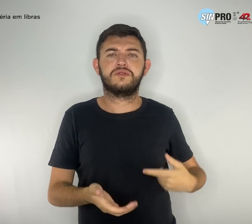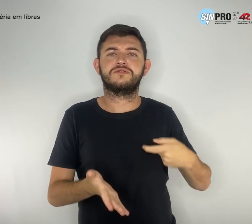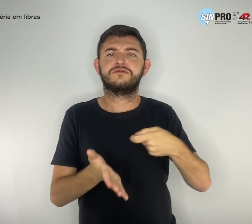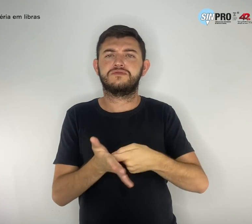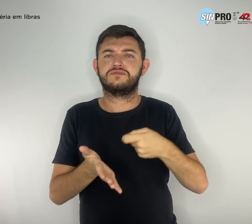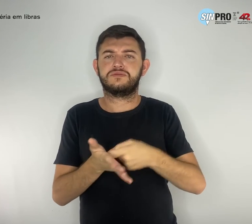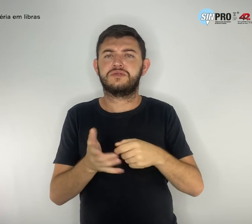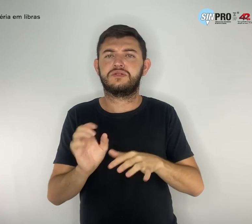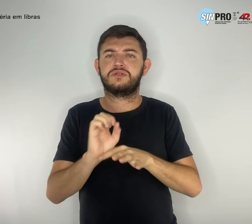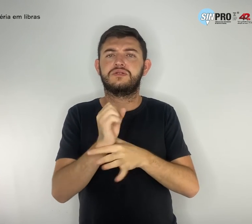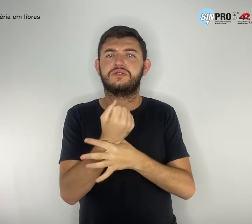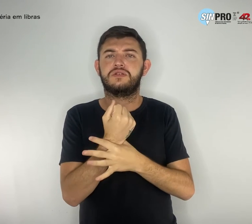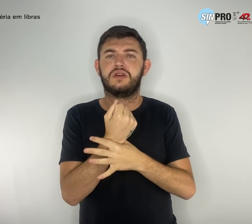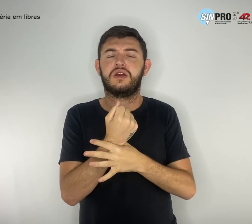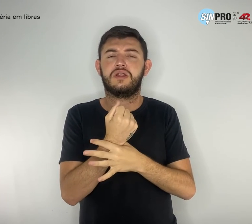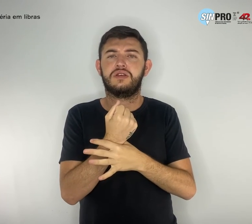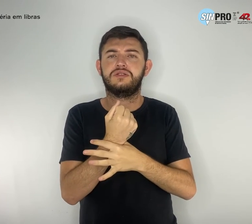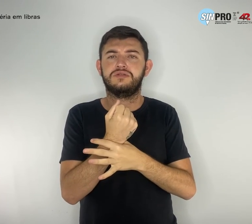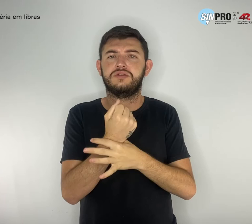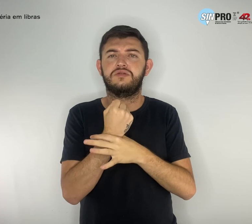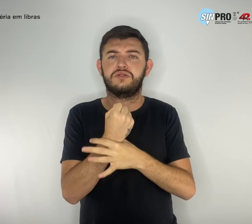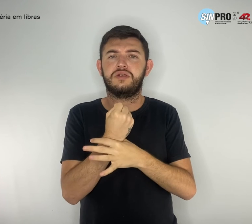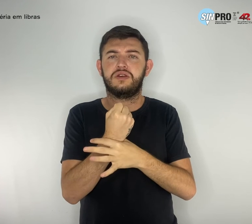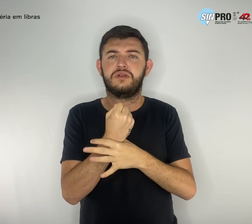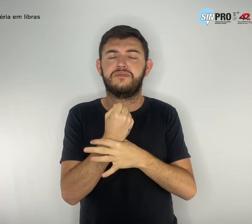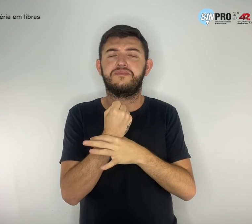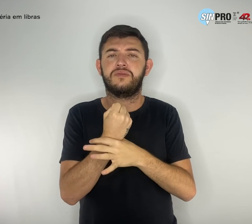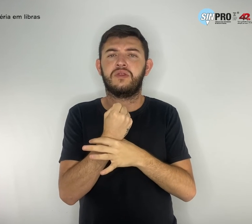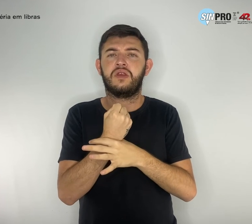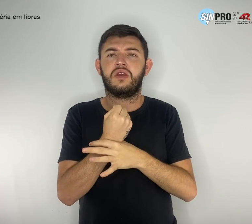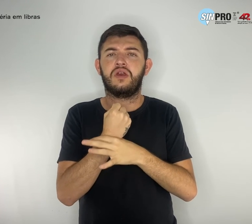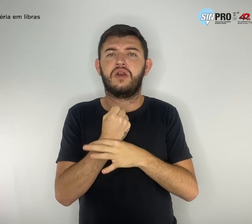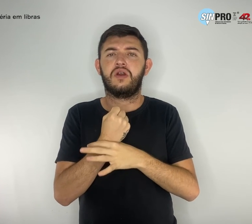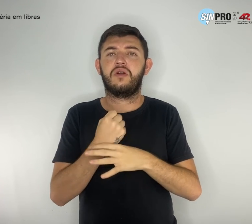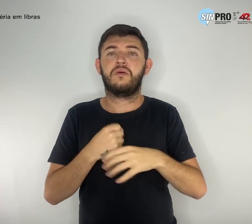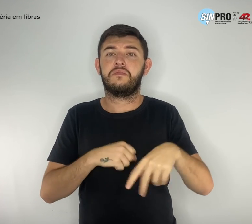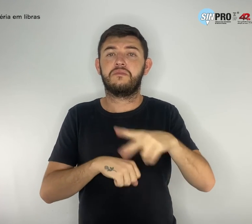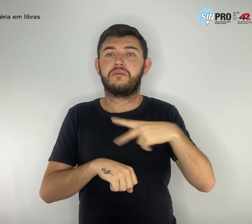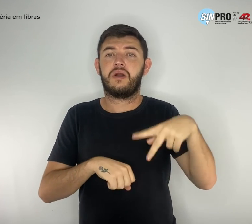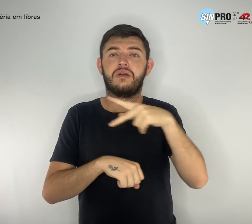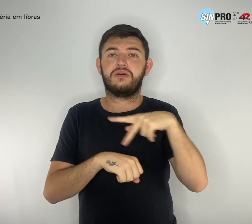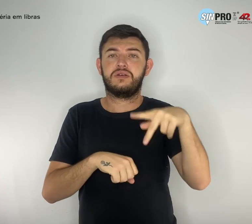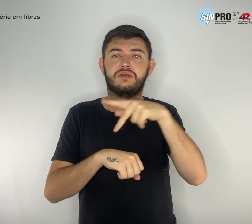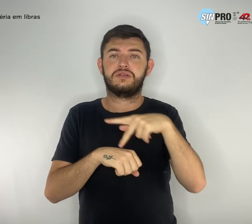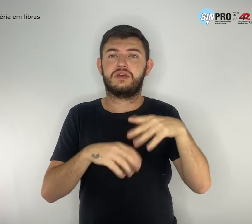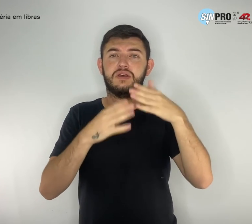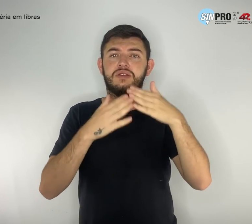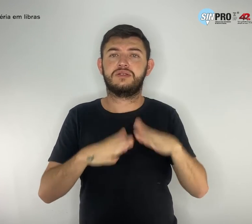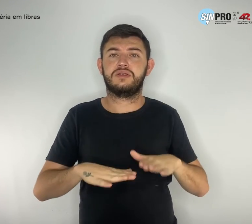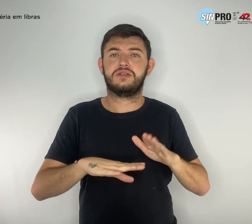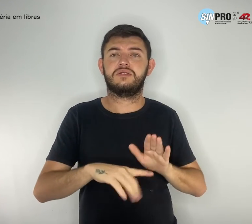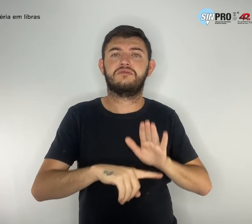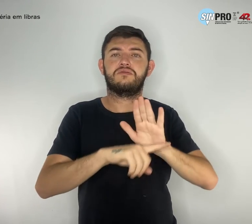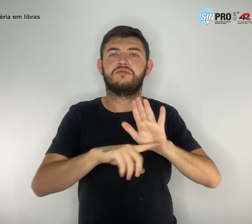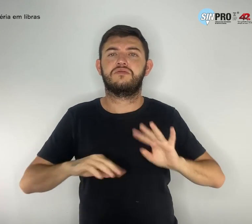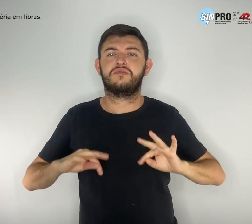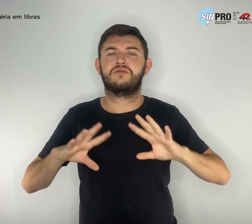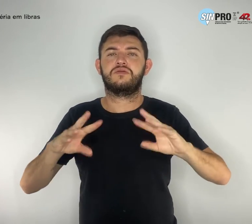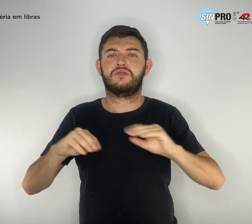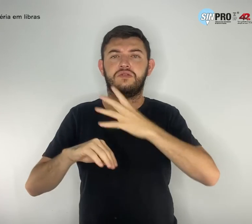a isenção na relação do Estado com todos os indivíduos. A vigência de um regime democrático